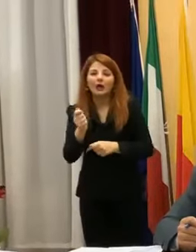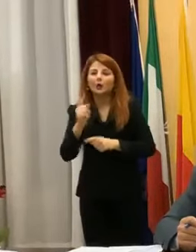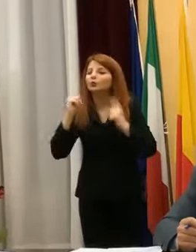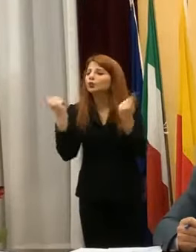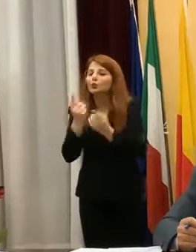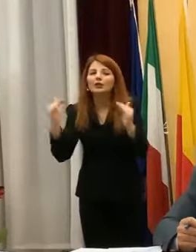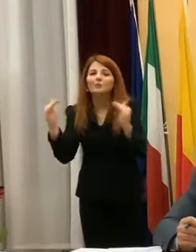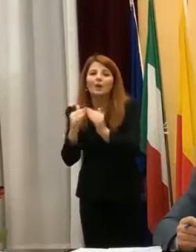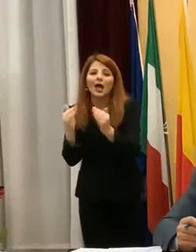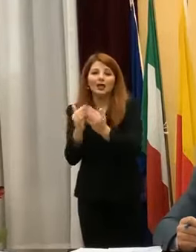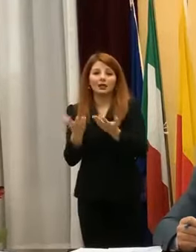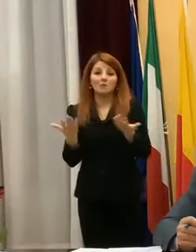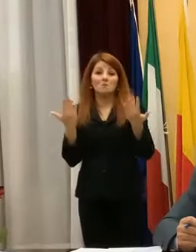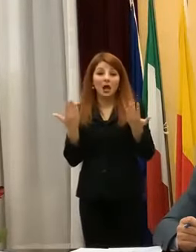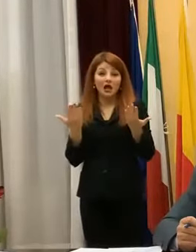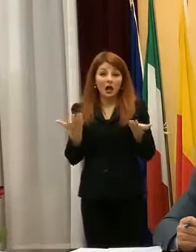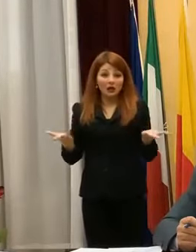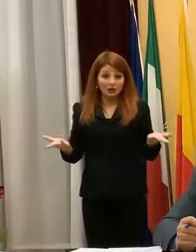Io lo devo